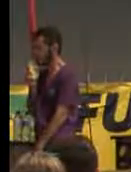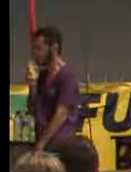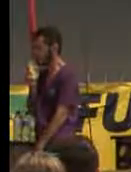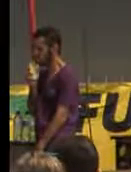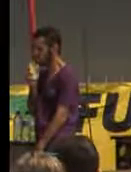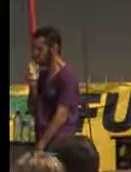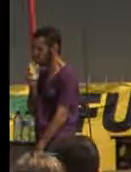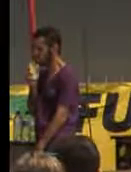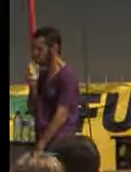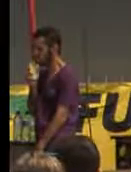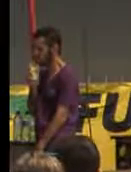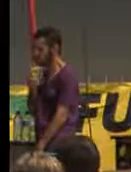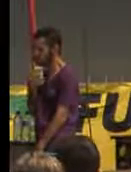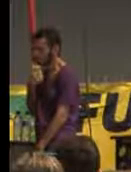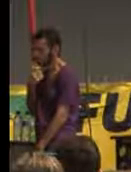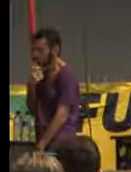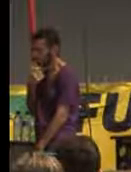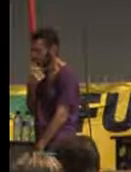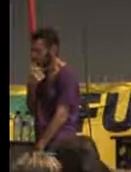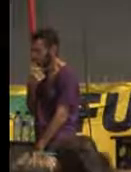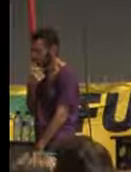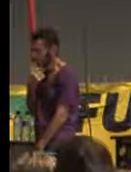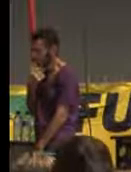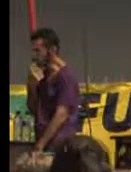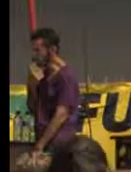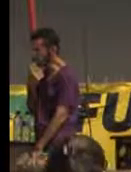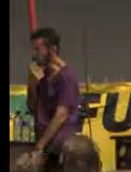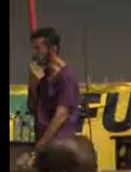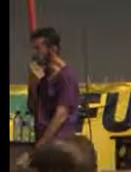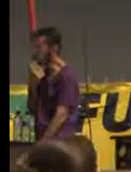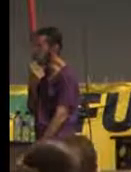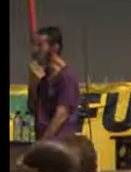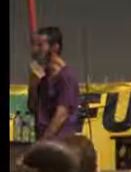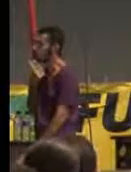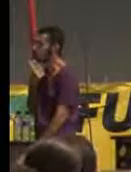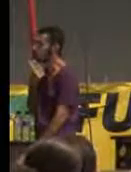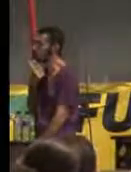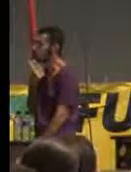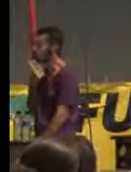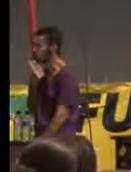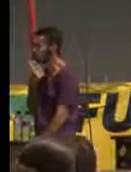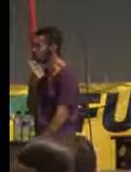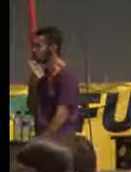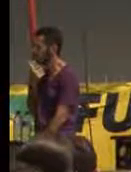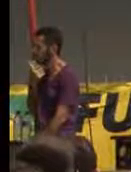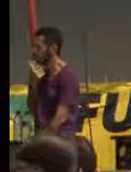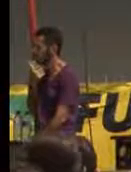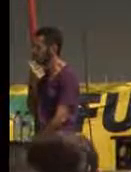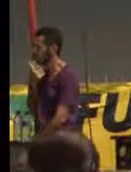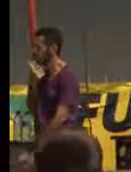A sua resposta à pergunta é a sua frase inicial, a chamada